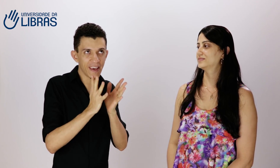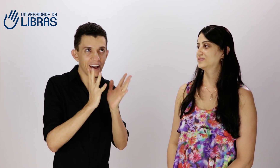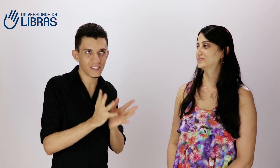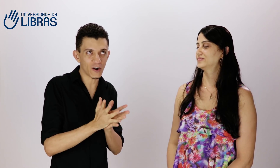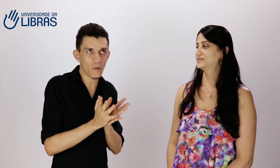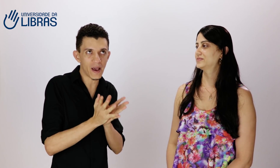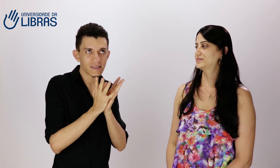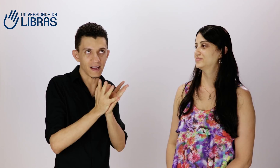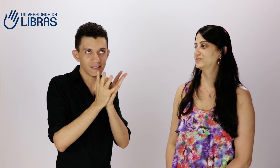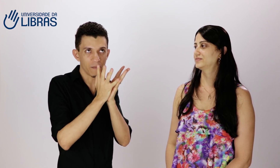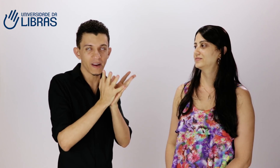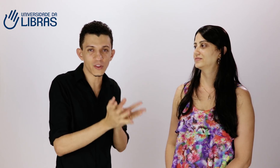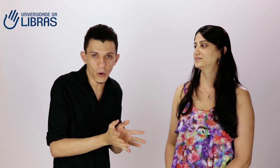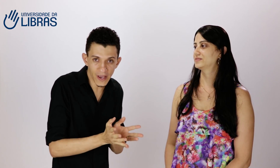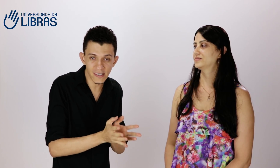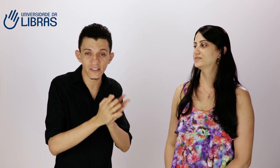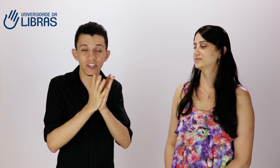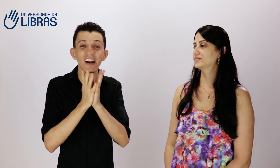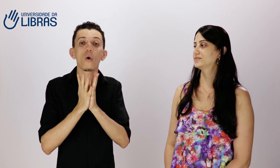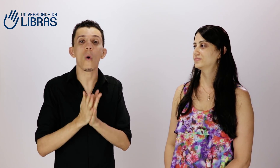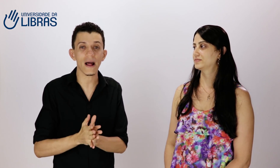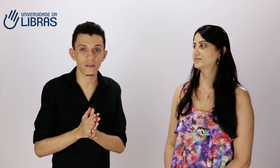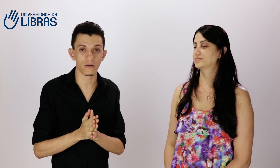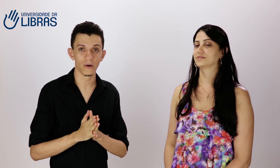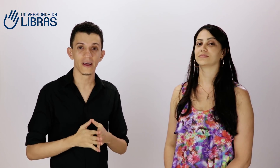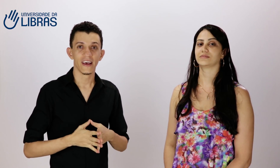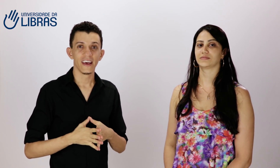Amanhã já começa a semana 2, dia 4.